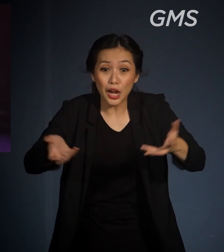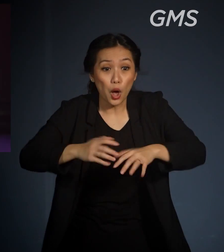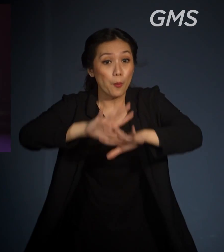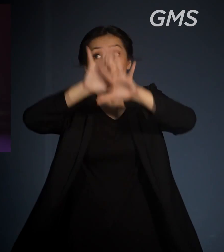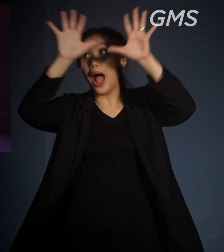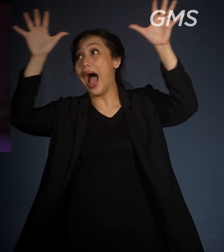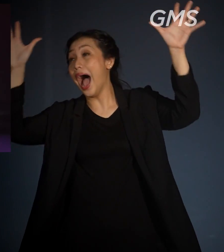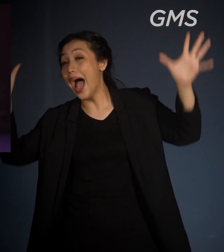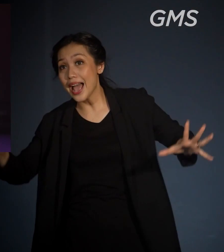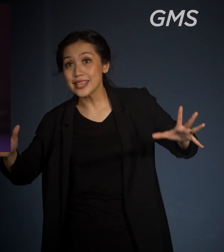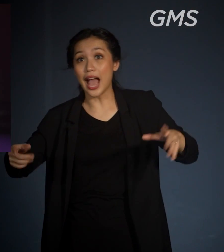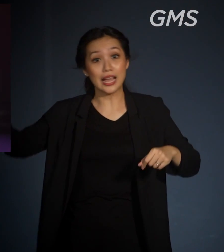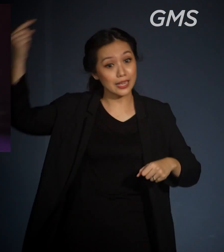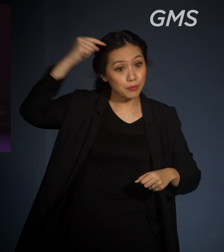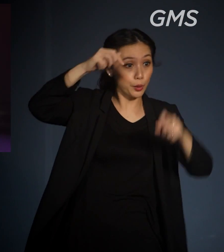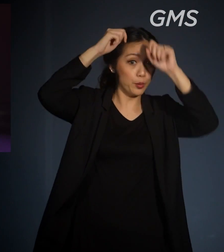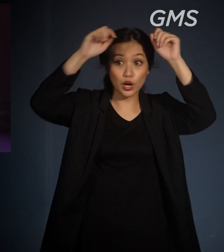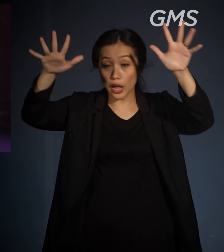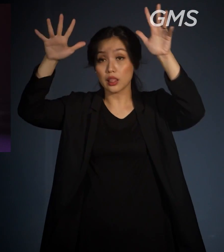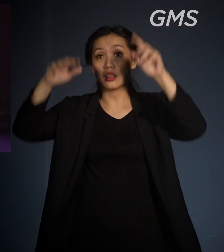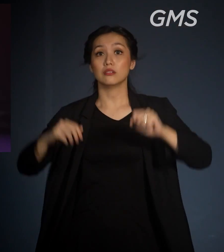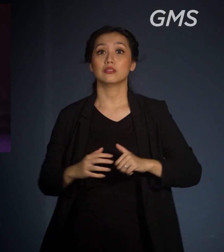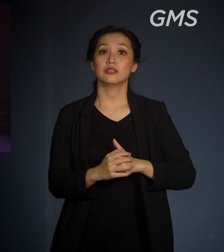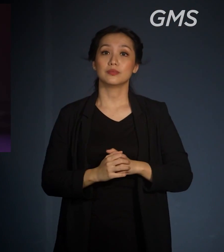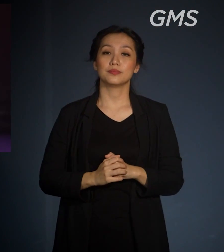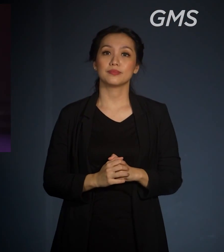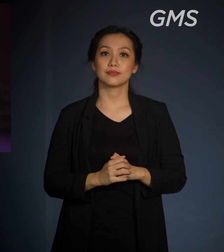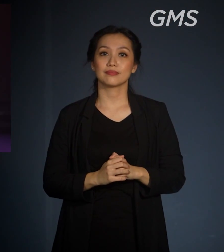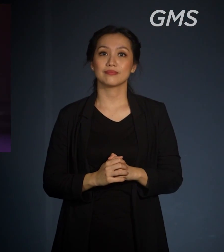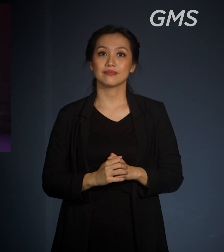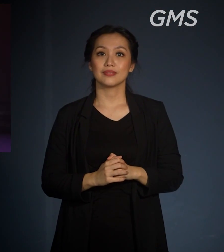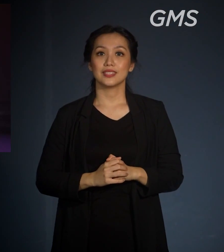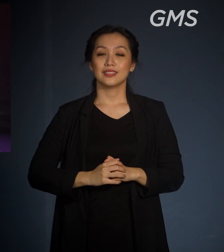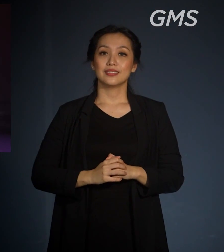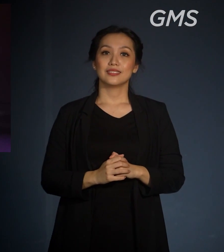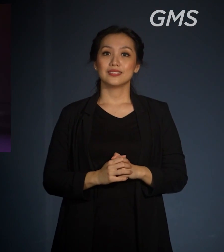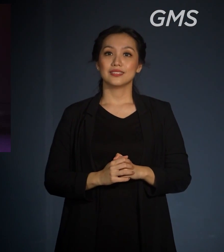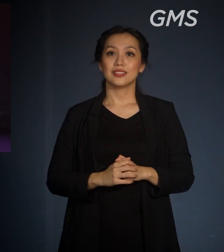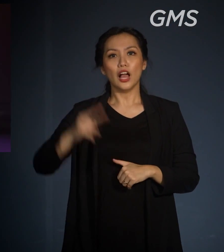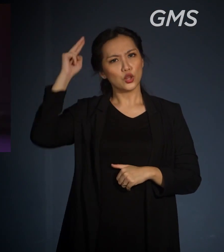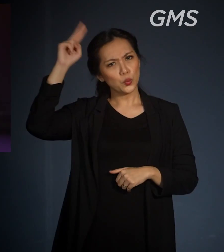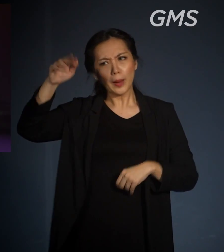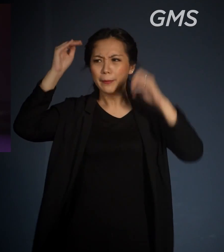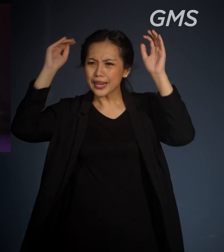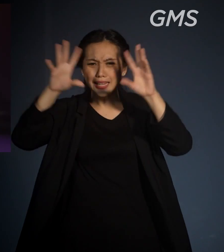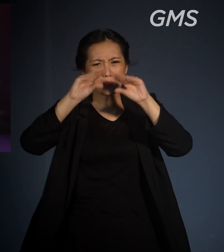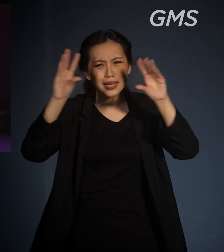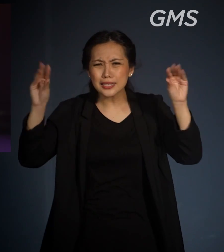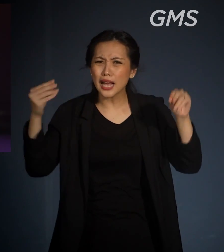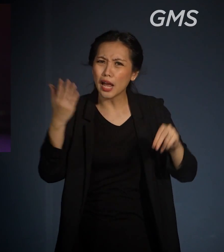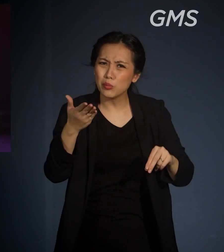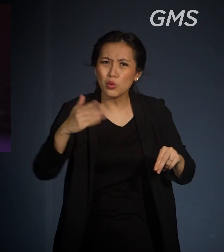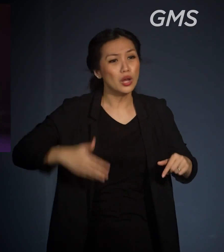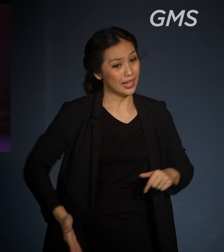berkat-berkat dan kebajikan dalam kehidupan kita. Tuhan memberkati usaha Anda, Tuhan memberkati